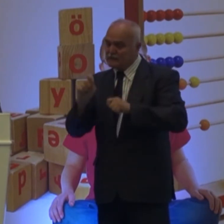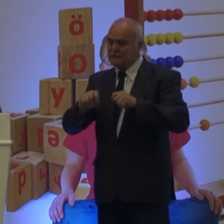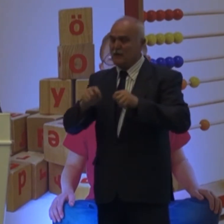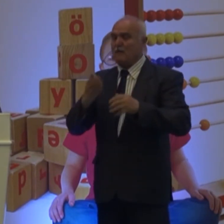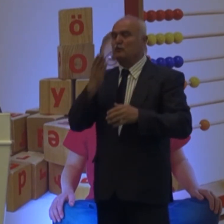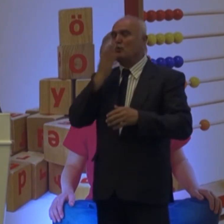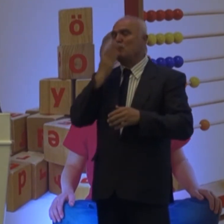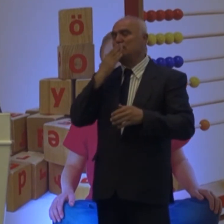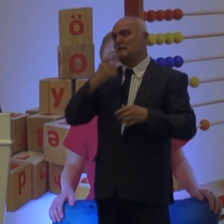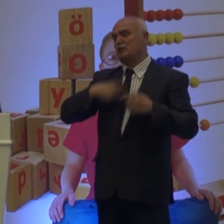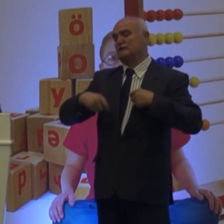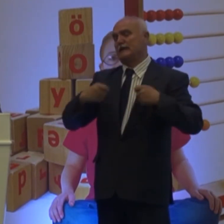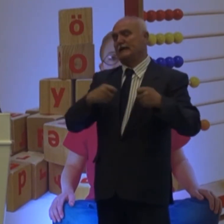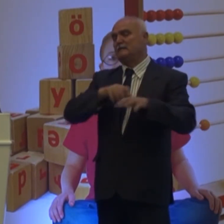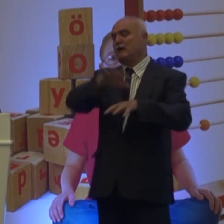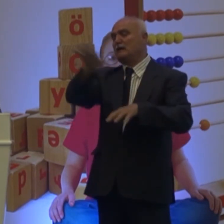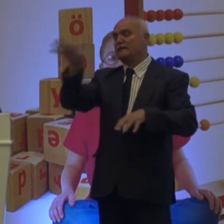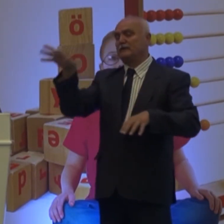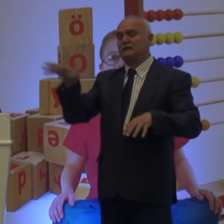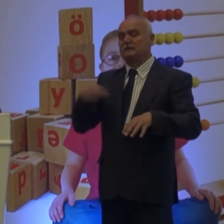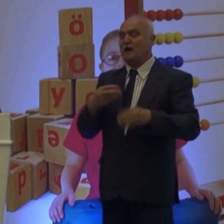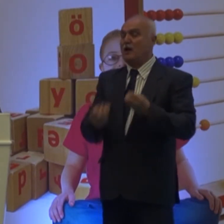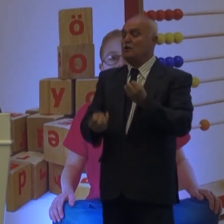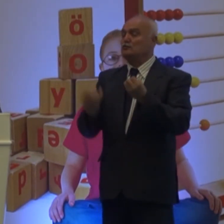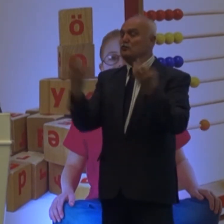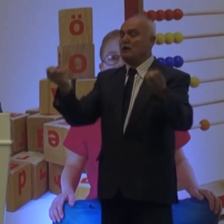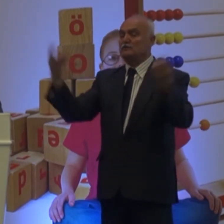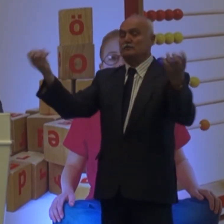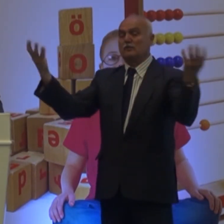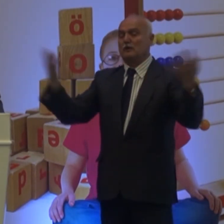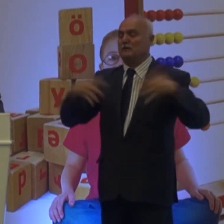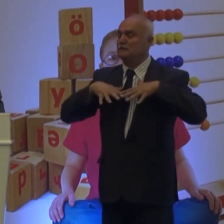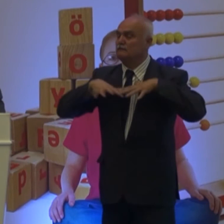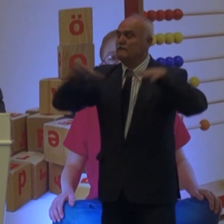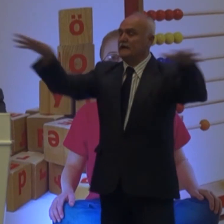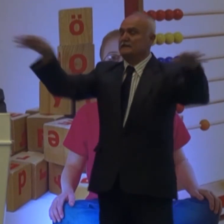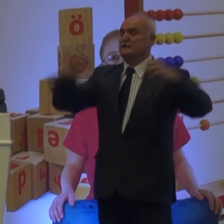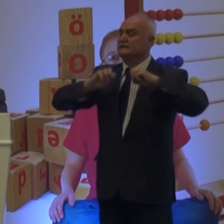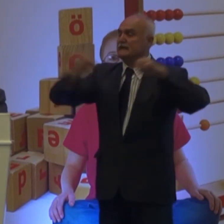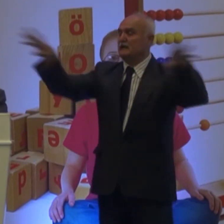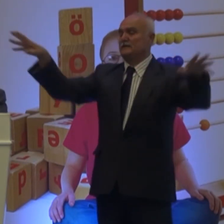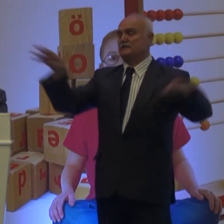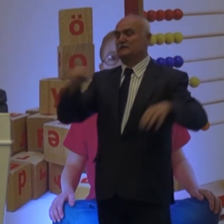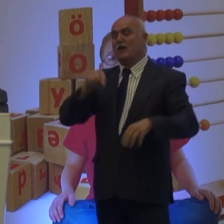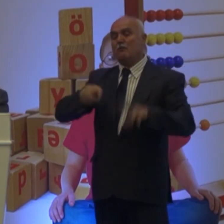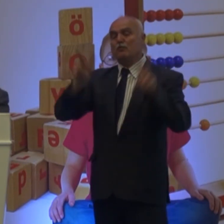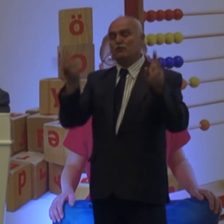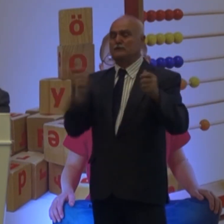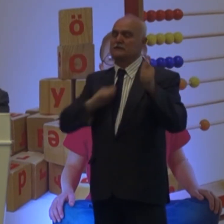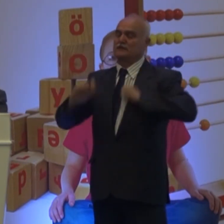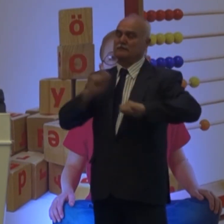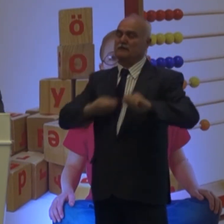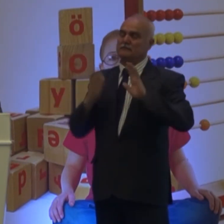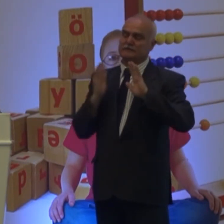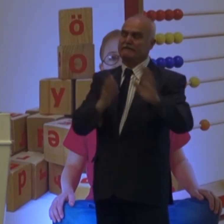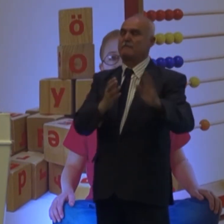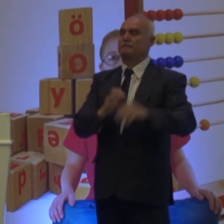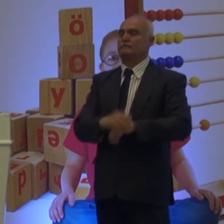camiamıza, özel eğitim alanına üreterek ve çoğaltarak sunacağız. Bu konuda da çalışmalarımız devam ediyor.